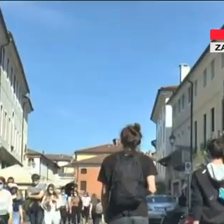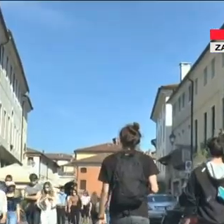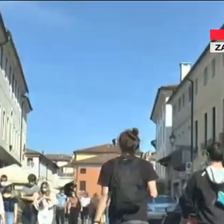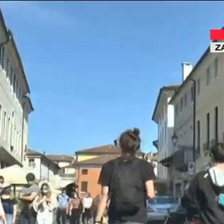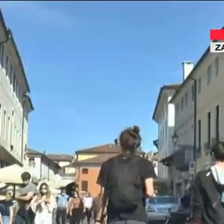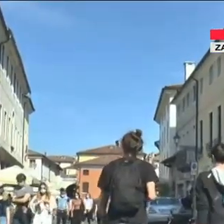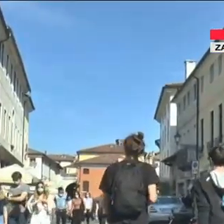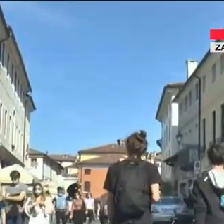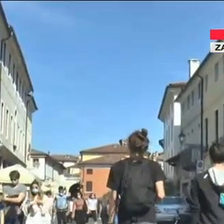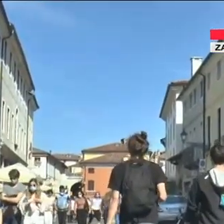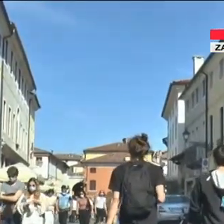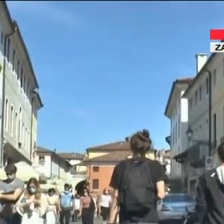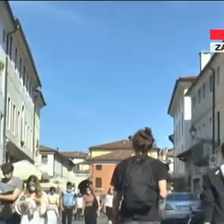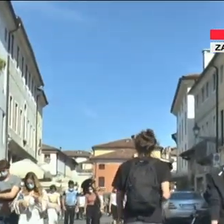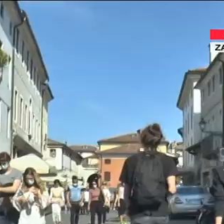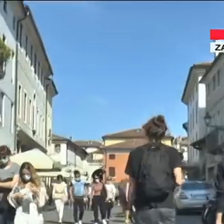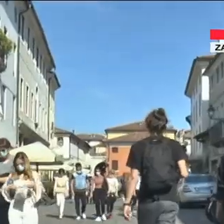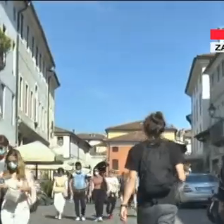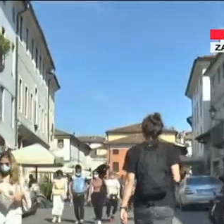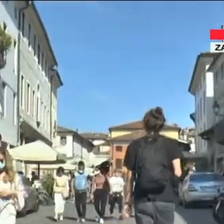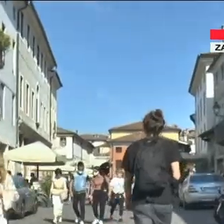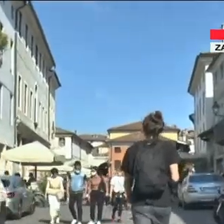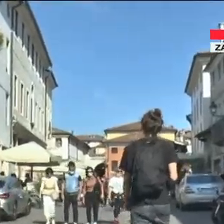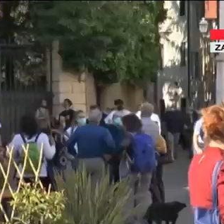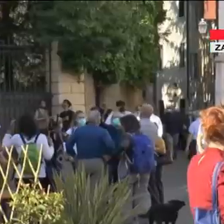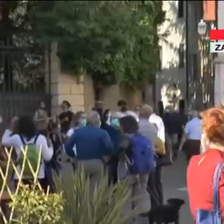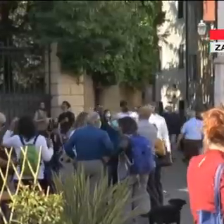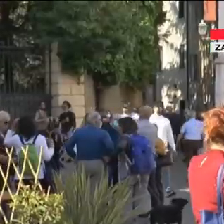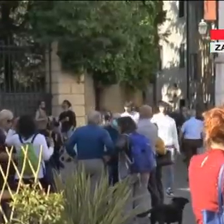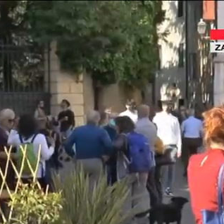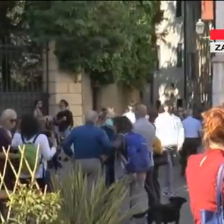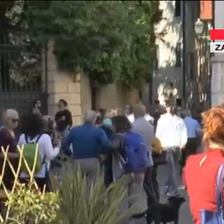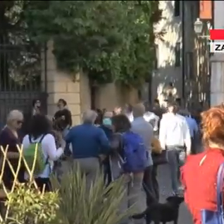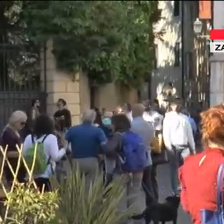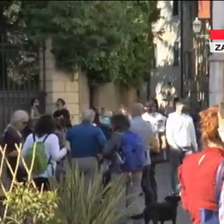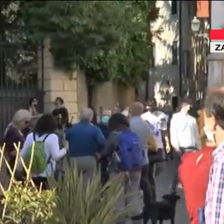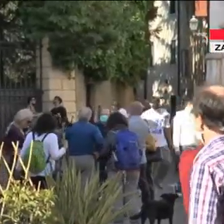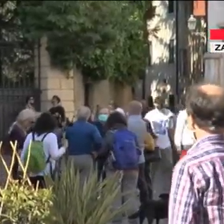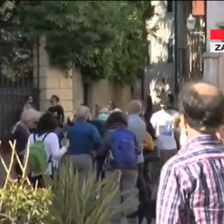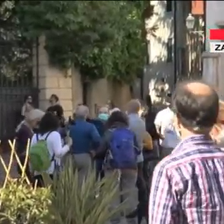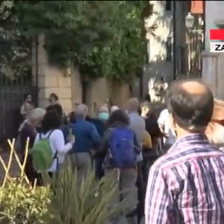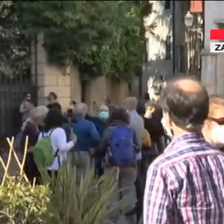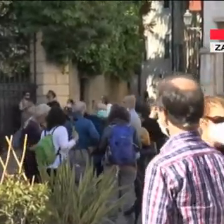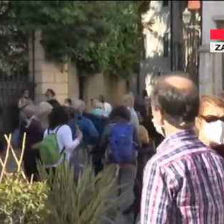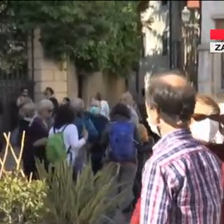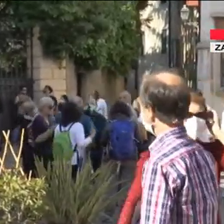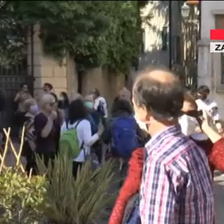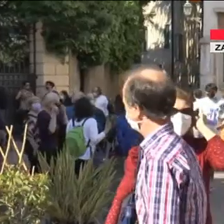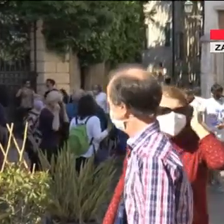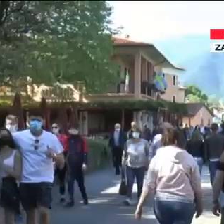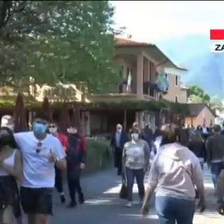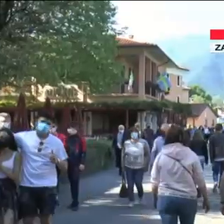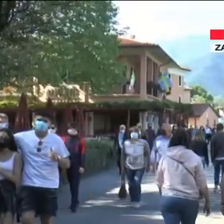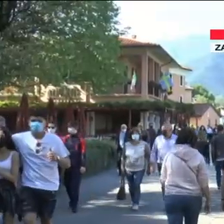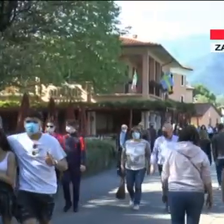Fine settimana da incorniciare per Bassano e per l'altopiano dei sette comuni, presi letteralmente d'assalto da turisti e visitatori. La città